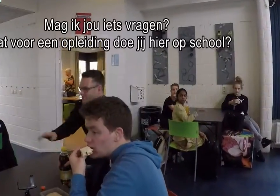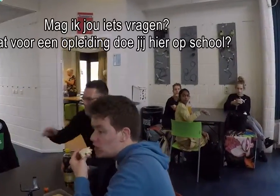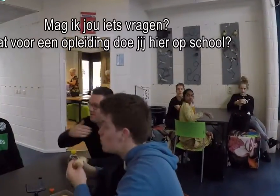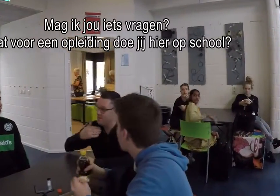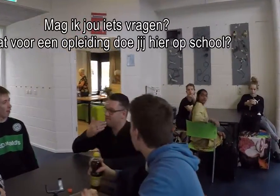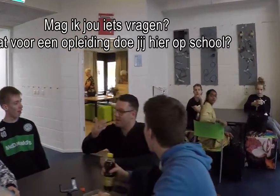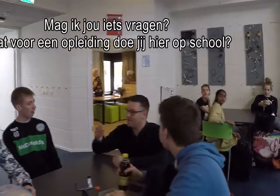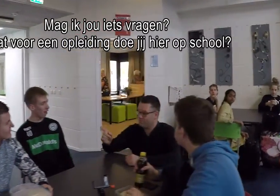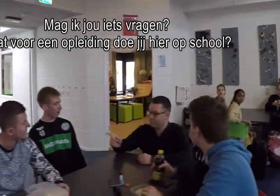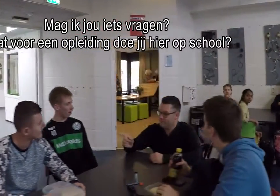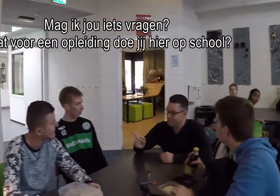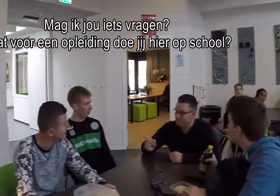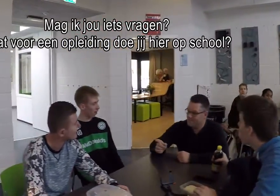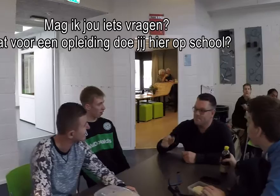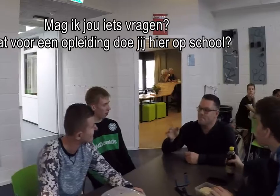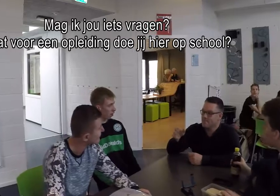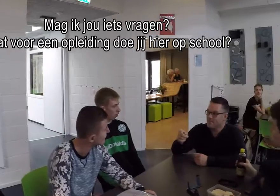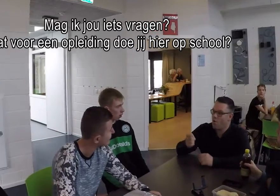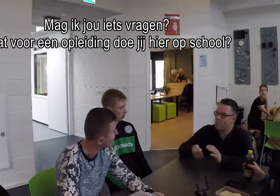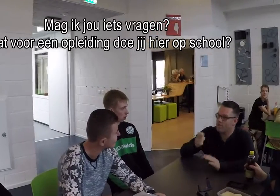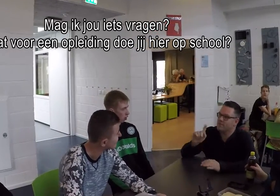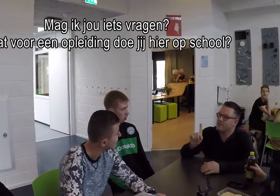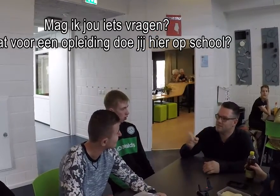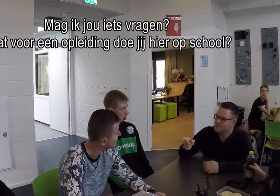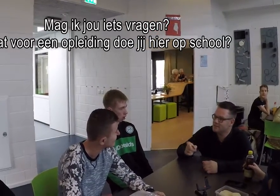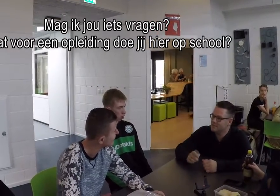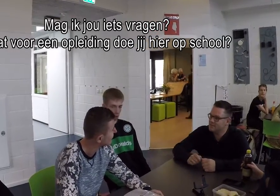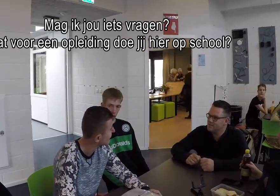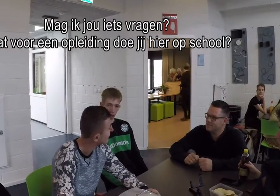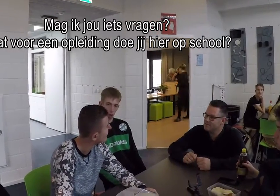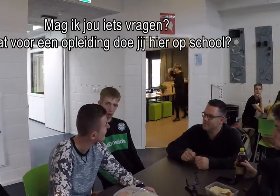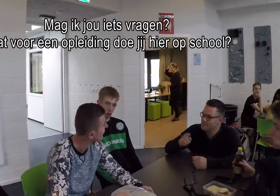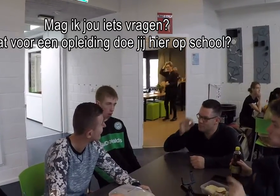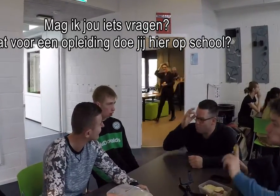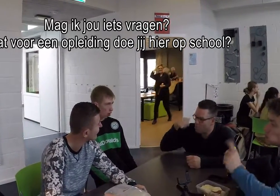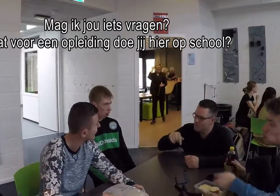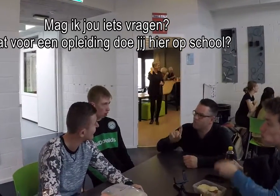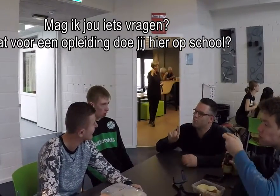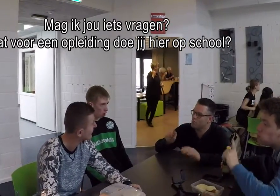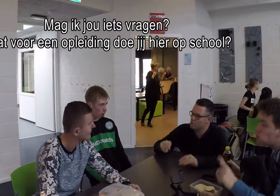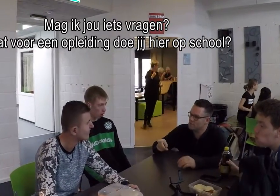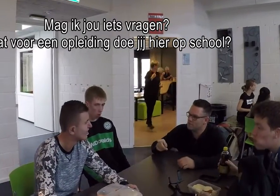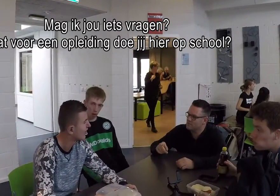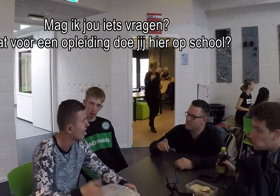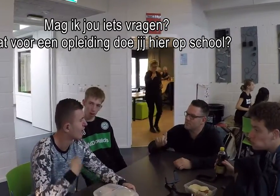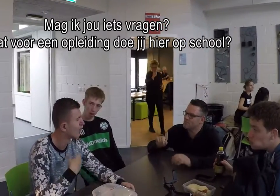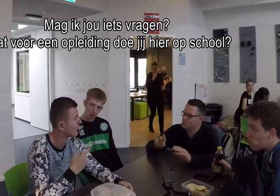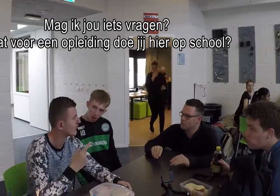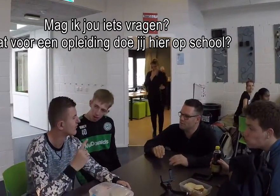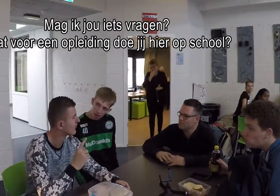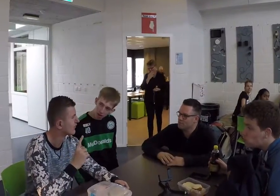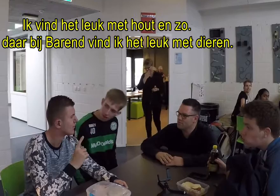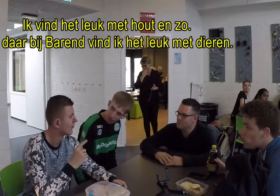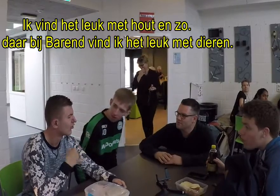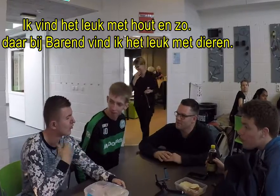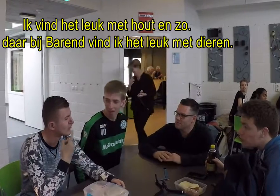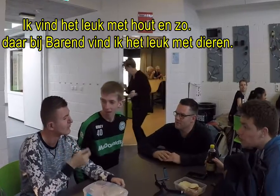Mag ik jou iets vragen? Wat voor opleiding doe jij? Op school, wat doe jij hier? Ik vind het leuk